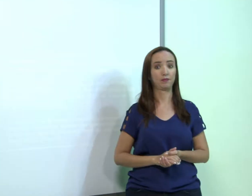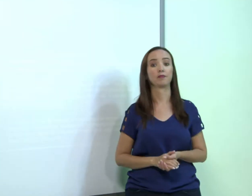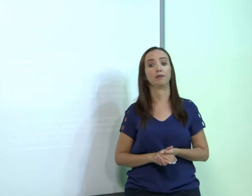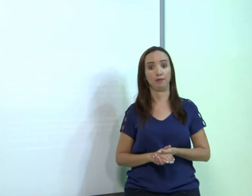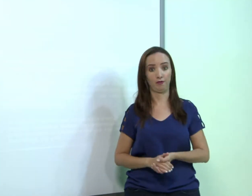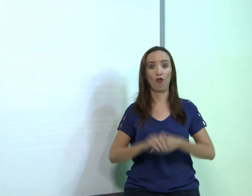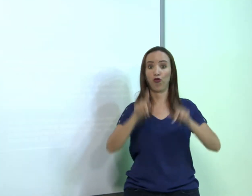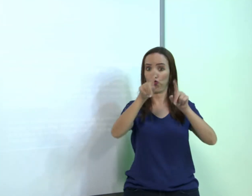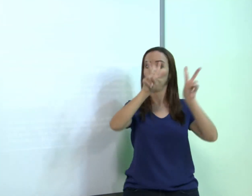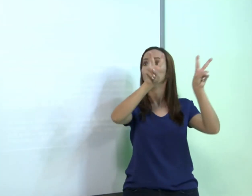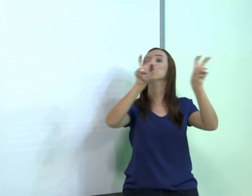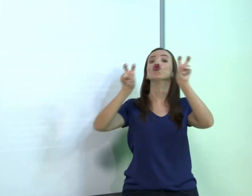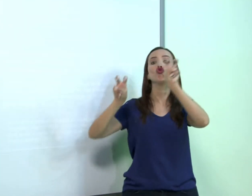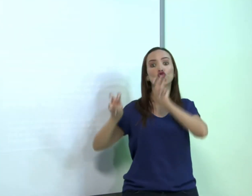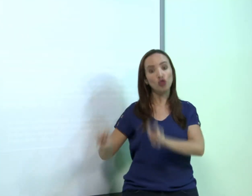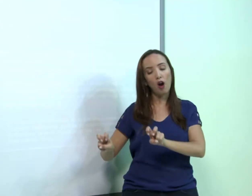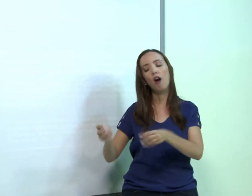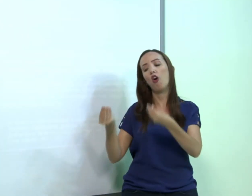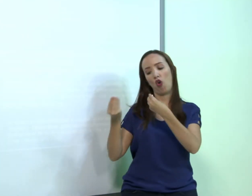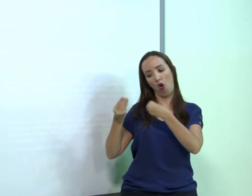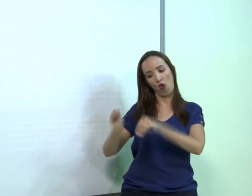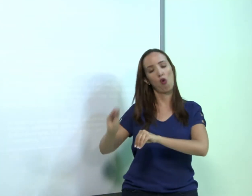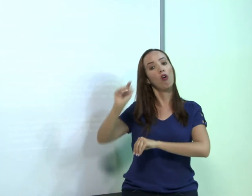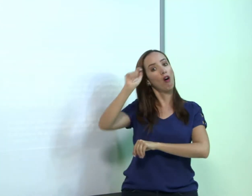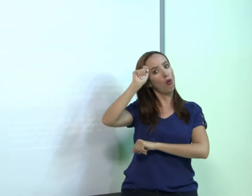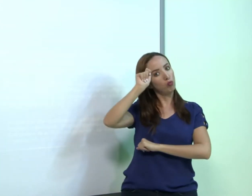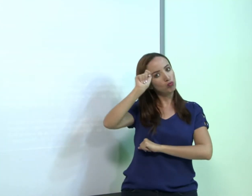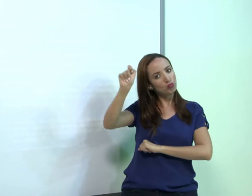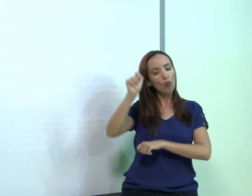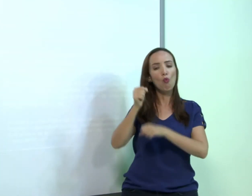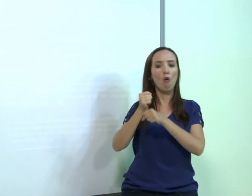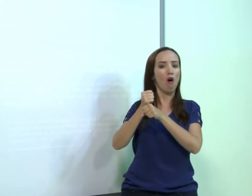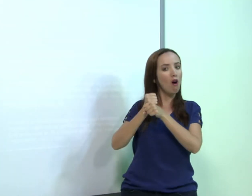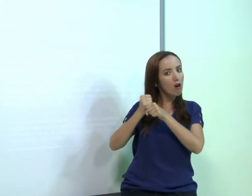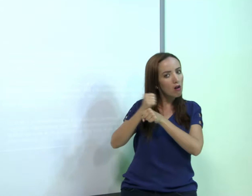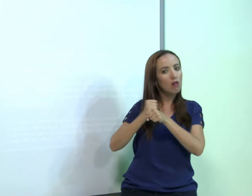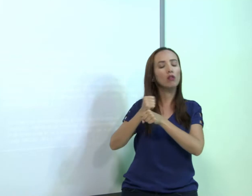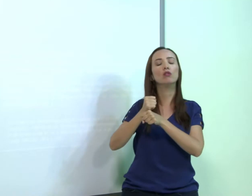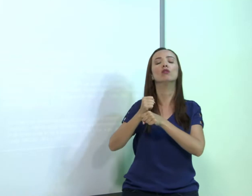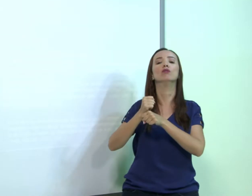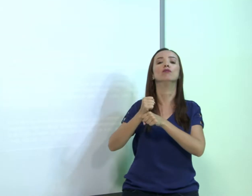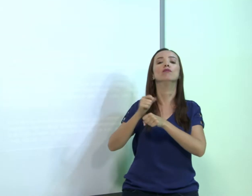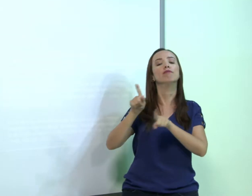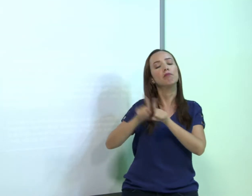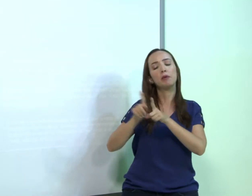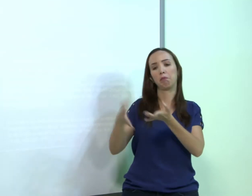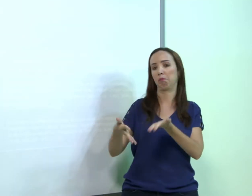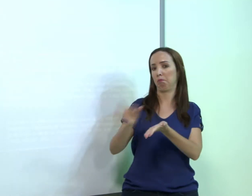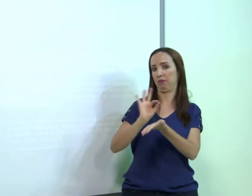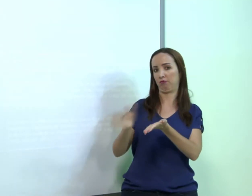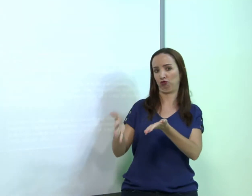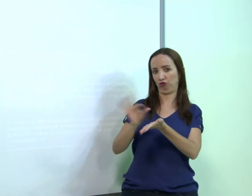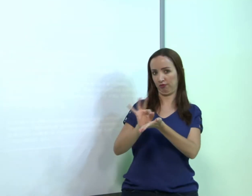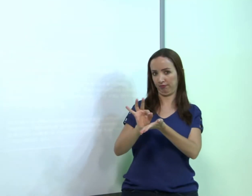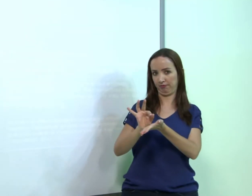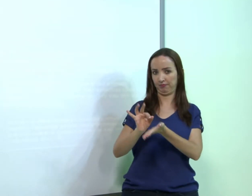Na citação, coloca-se o autor, o ano e a